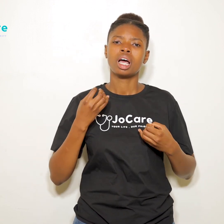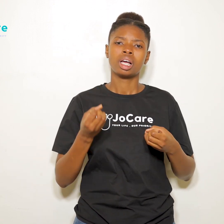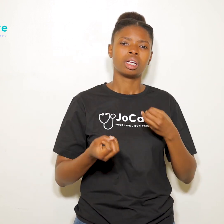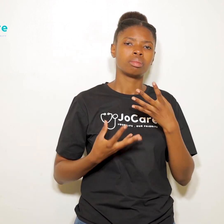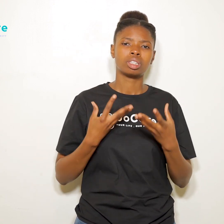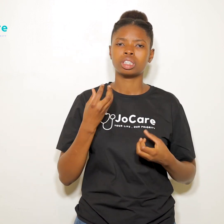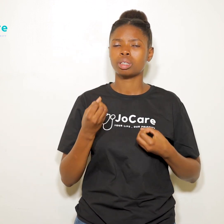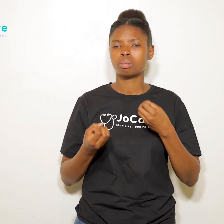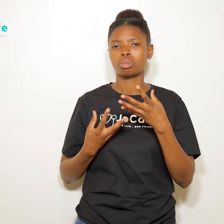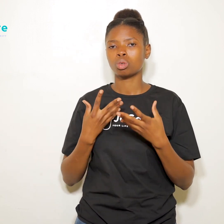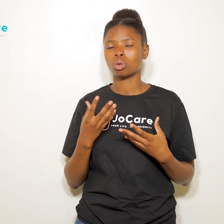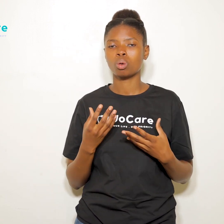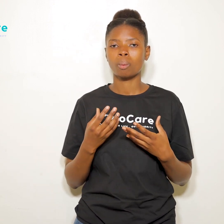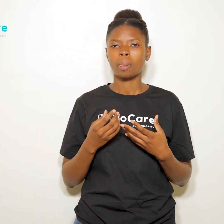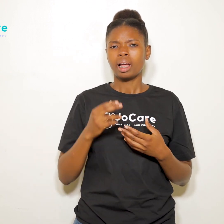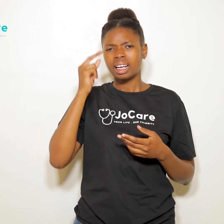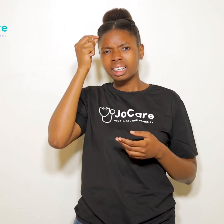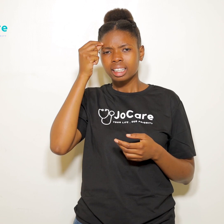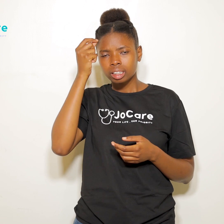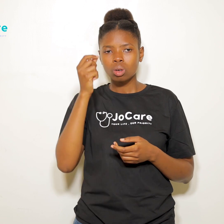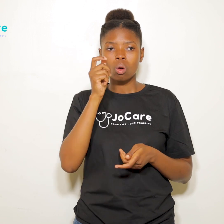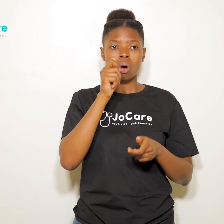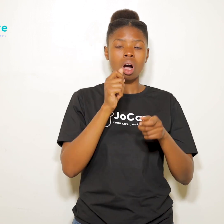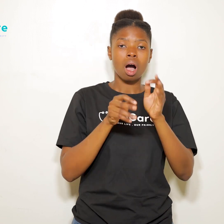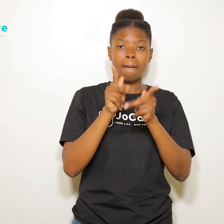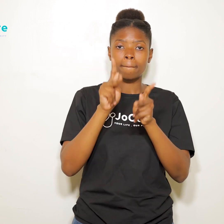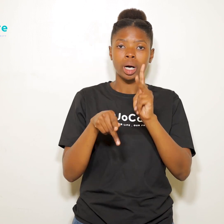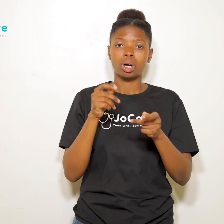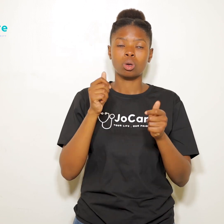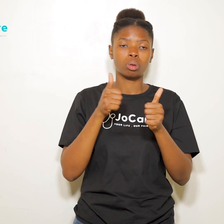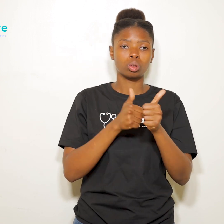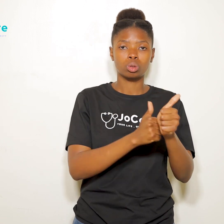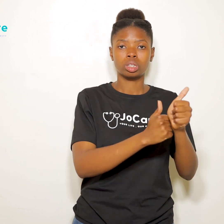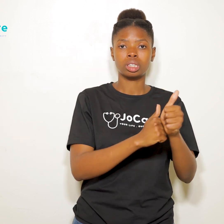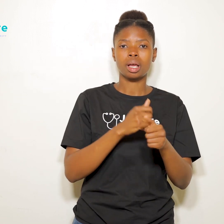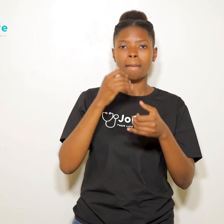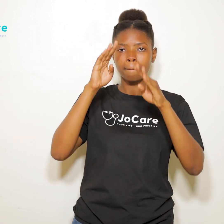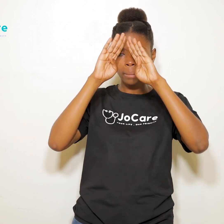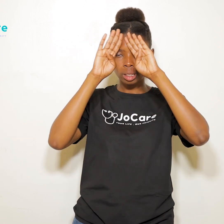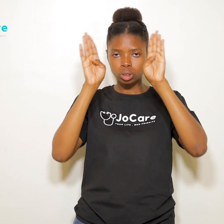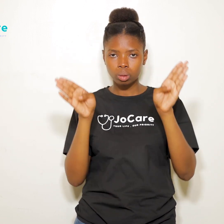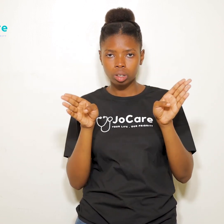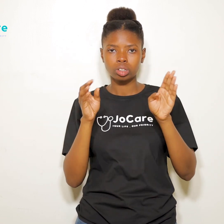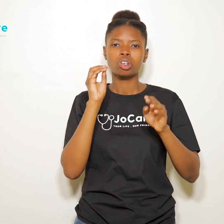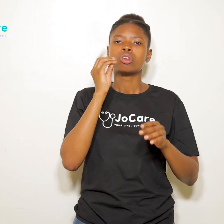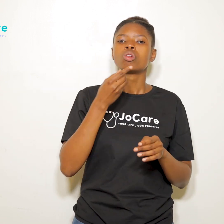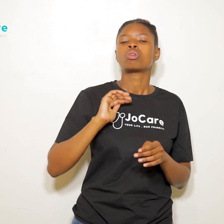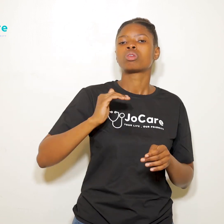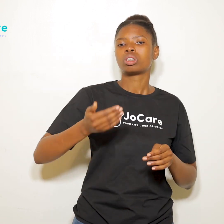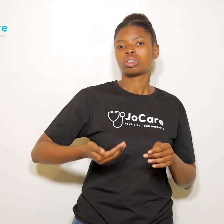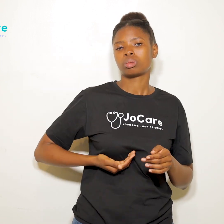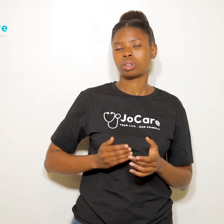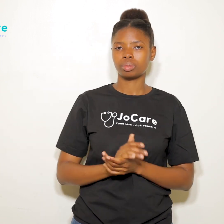bose basobanukiwe neza n'uko kwezi k'umugore. Ikibazo cyanjye ngana ku musozo w'iki gice cya